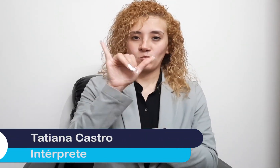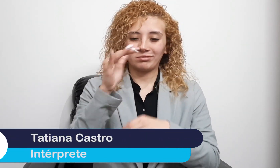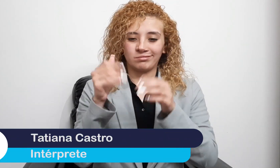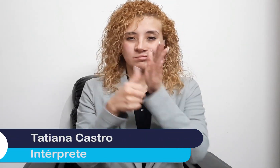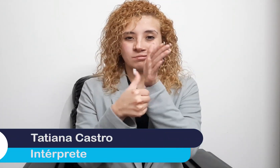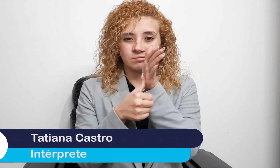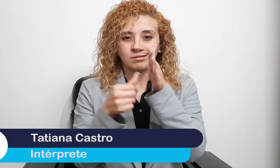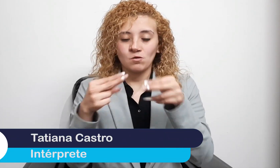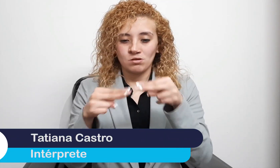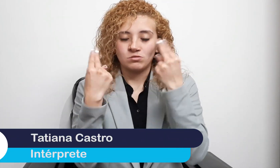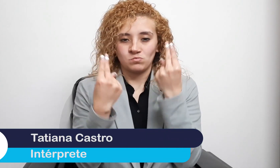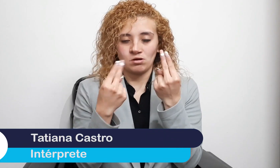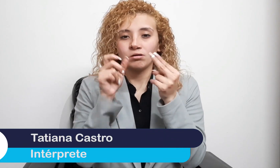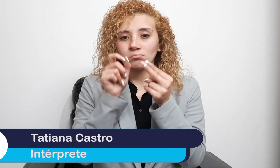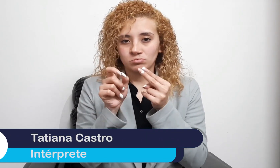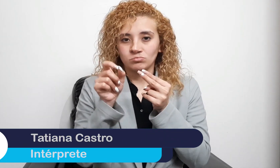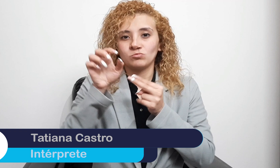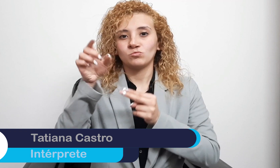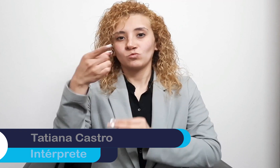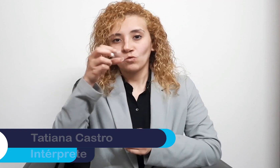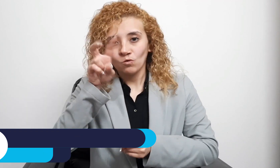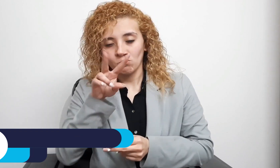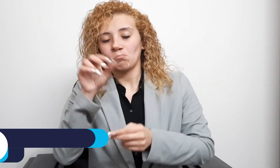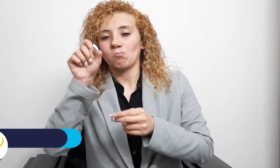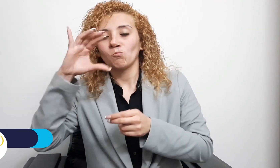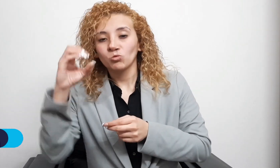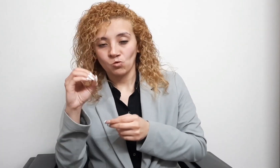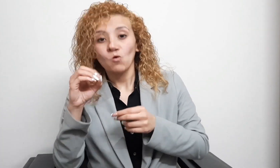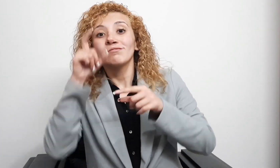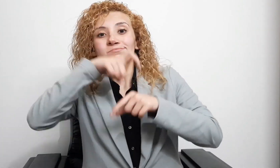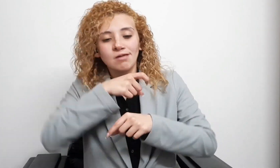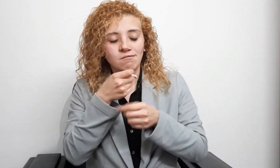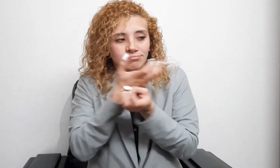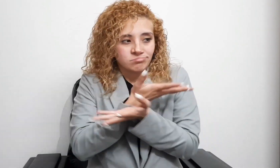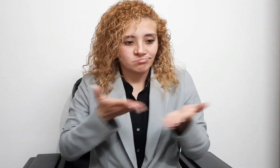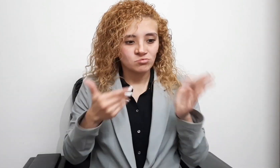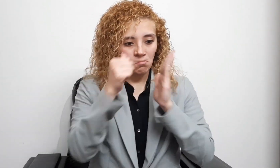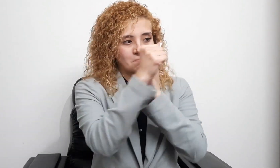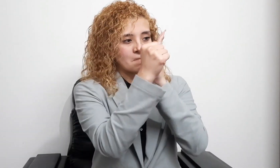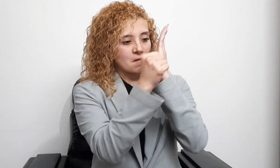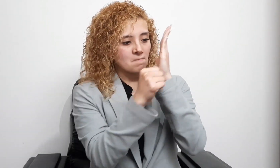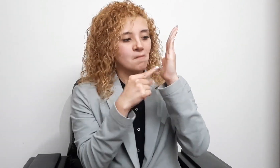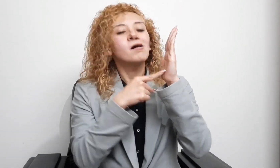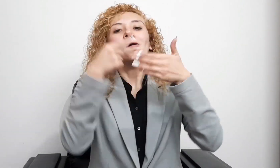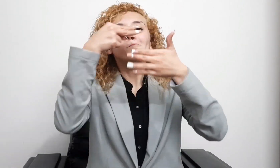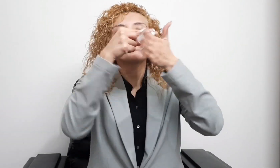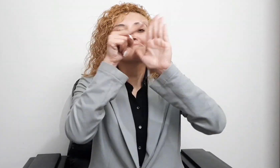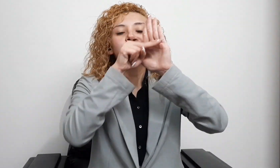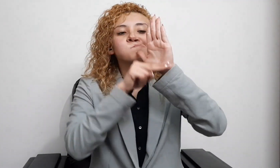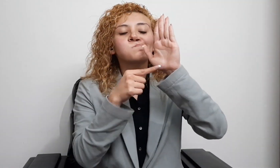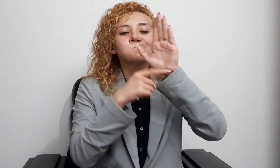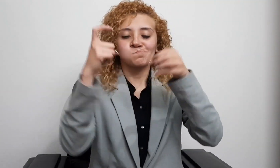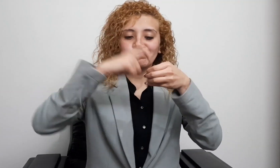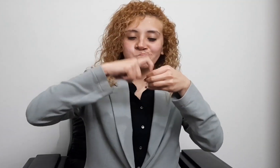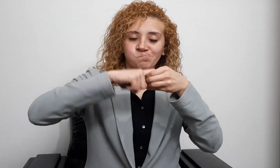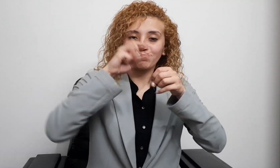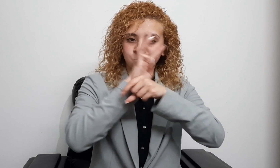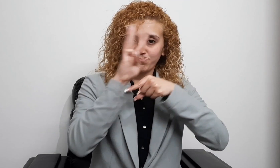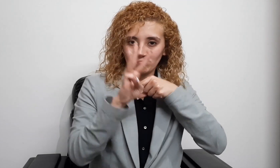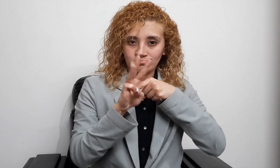www.picoycedulatunja.com y deben adjuntar e implementar los protocolos correspondientes según la lista de chequeo que se encuentra alojada en este sitio web.